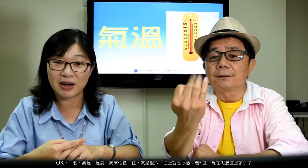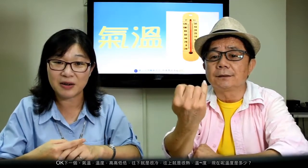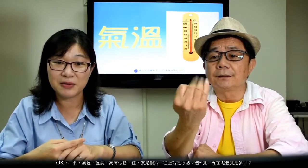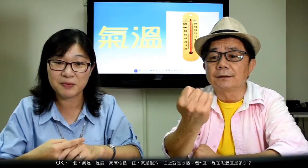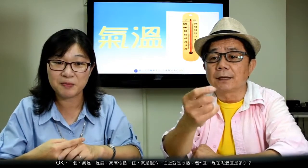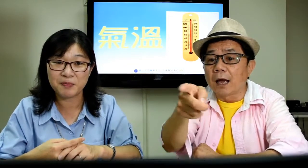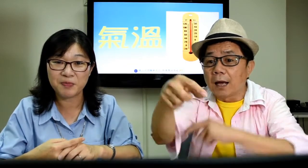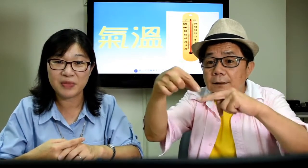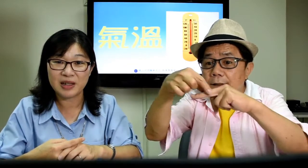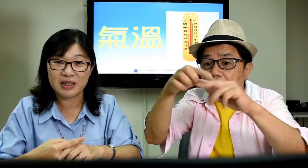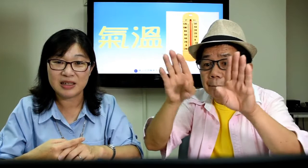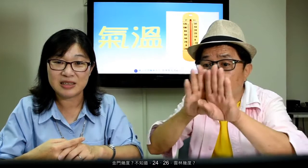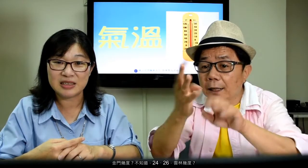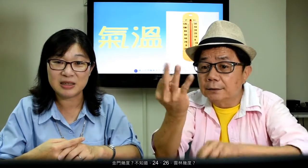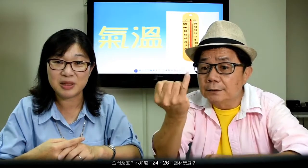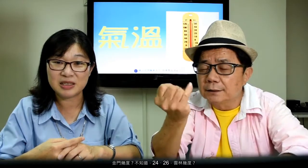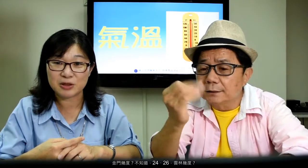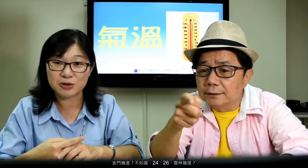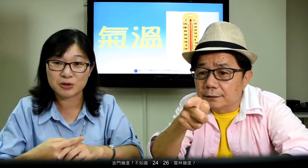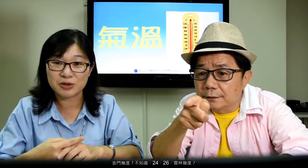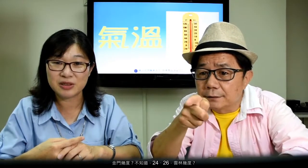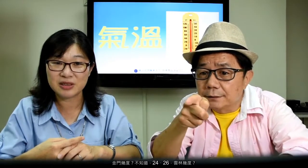少？金门几度？